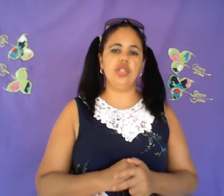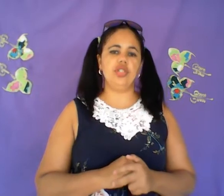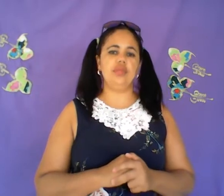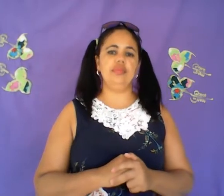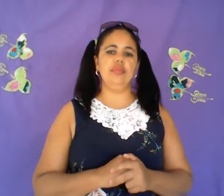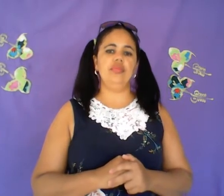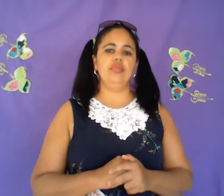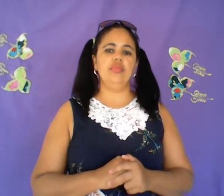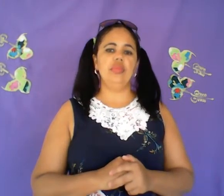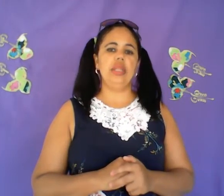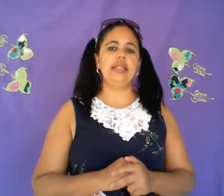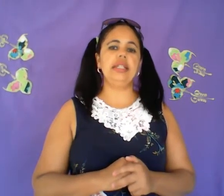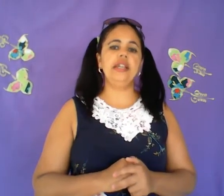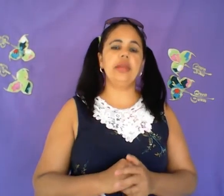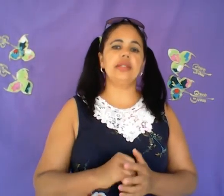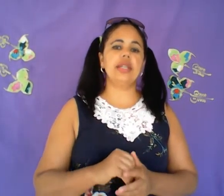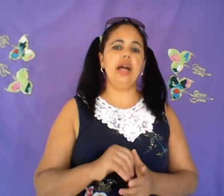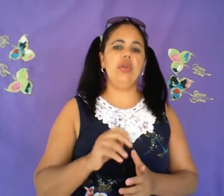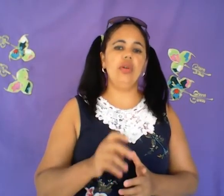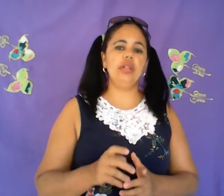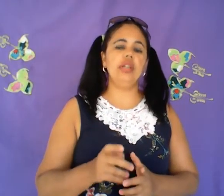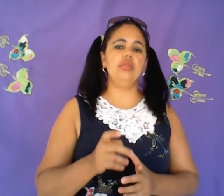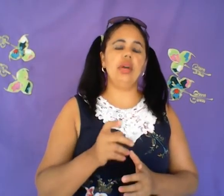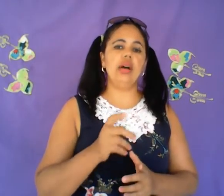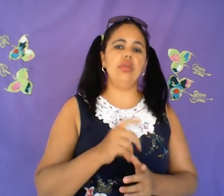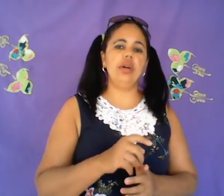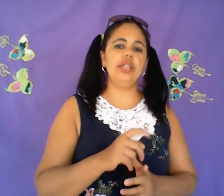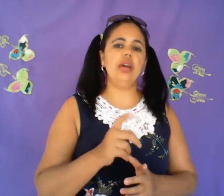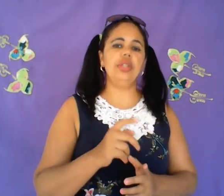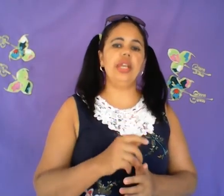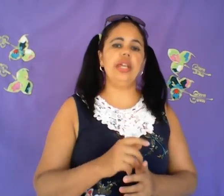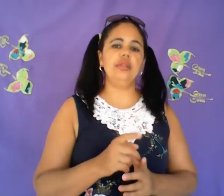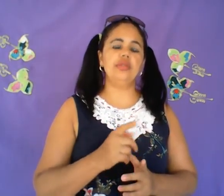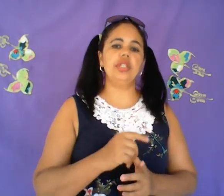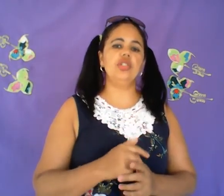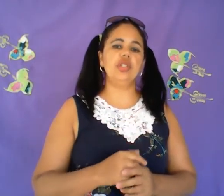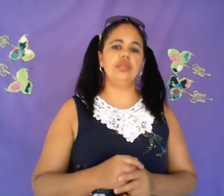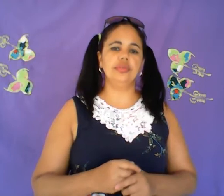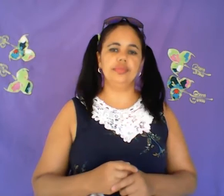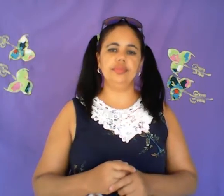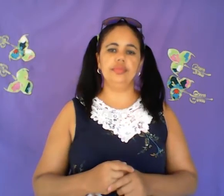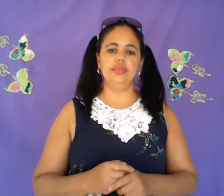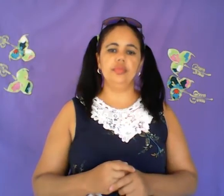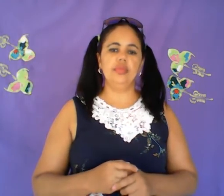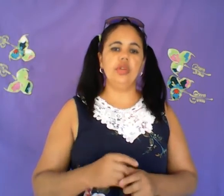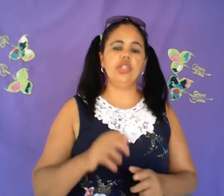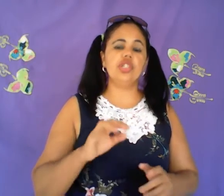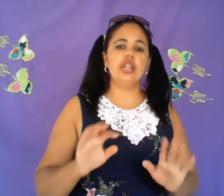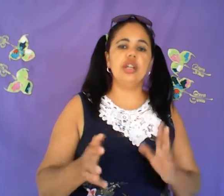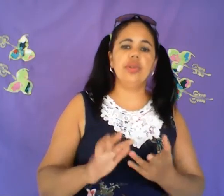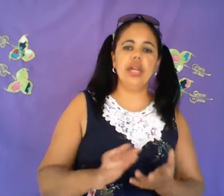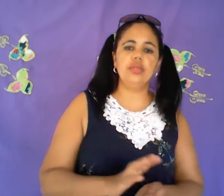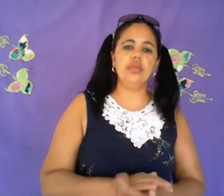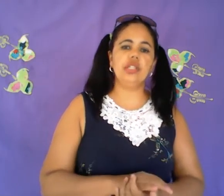Na Libras, a ordem altera o sentido. Então, a gente tem que ter cuidado com isso para